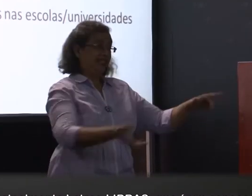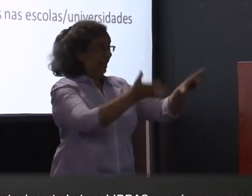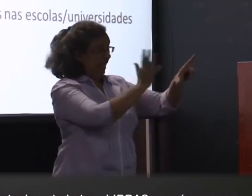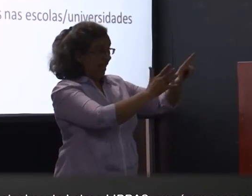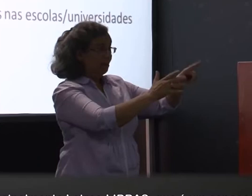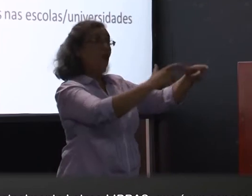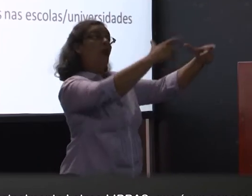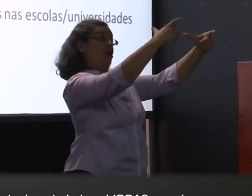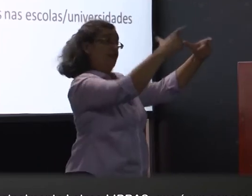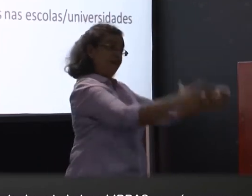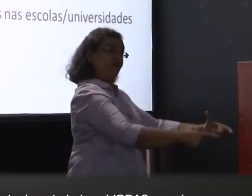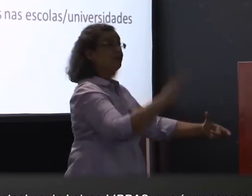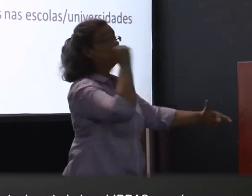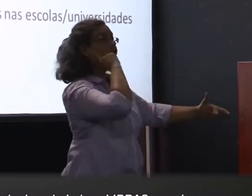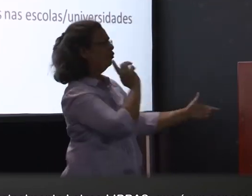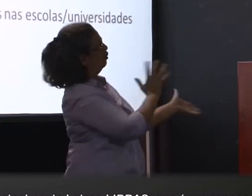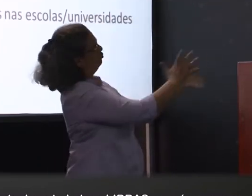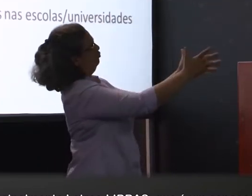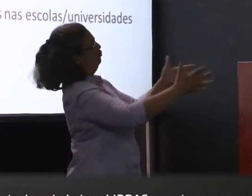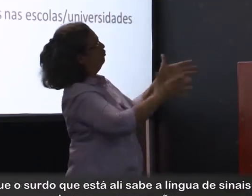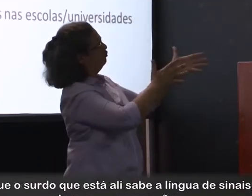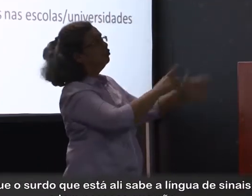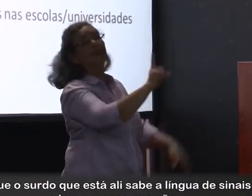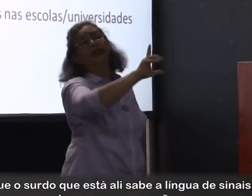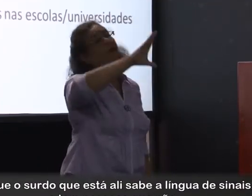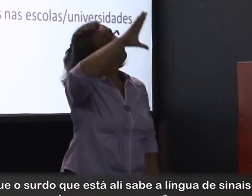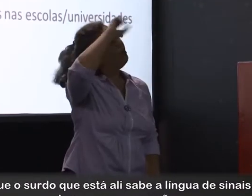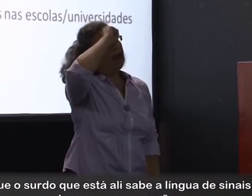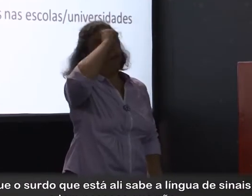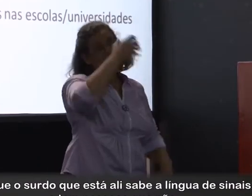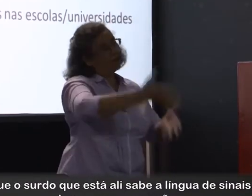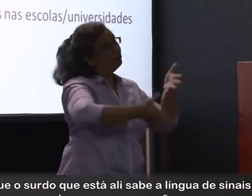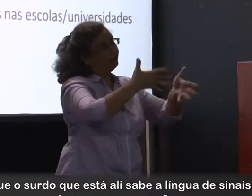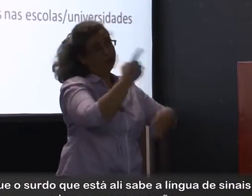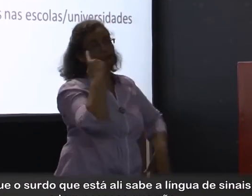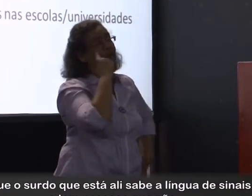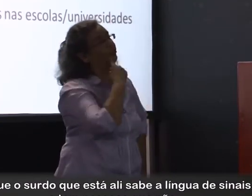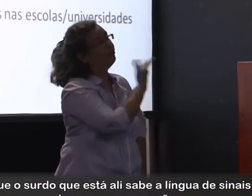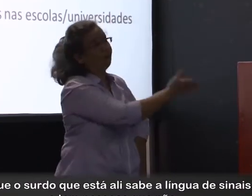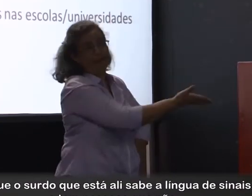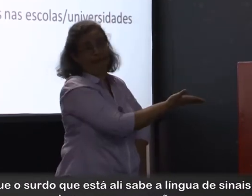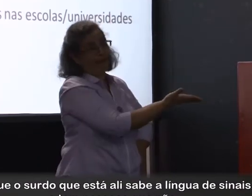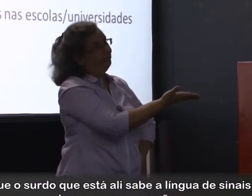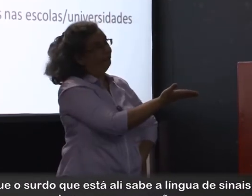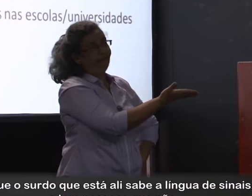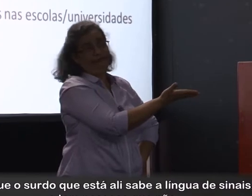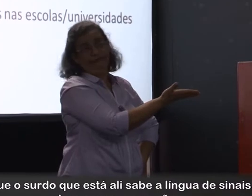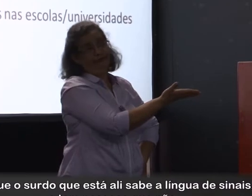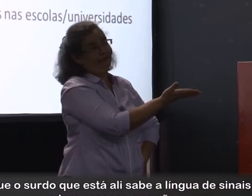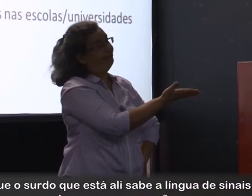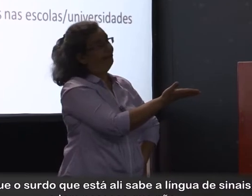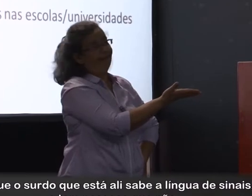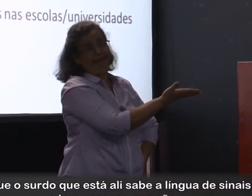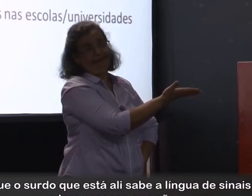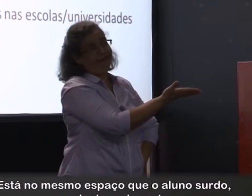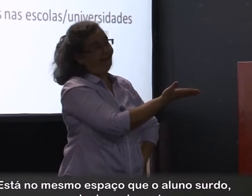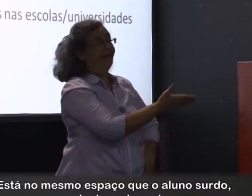também, principalmente Letras Libras, que é um espaço que tem um surdo ali, que tem a língua de sinais, e tem pessoas ali que não aprendem a língua de sinais, que está no